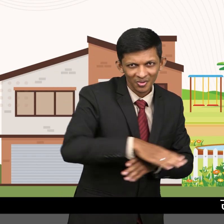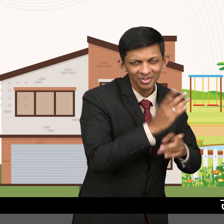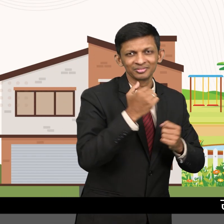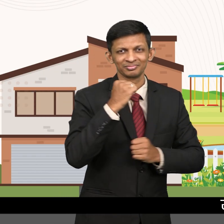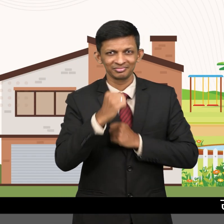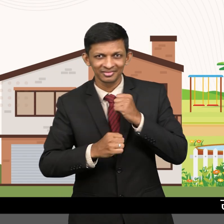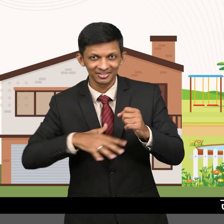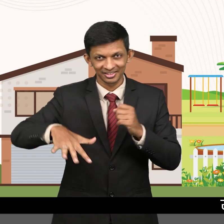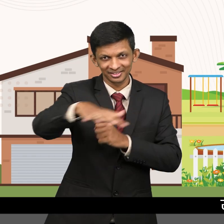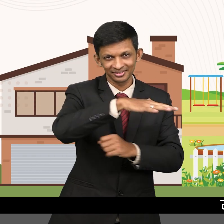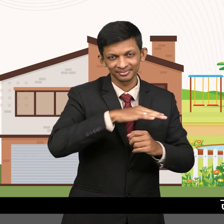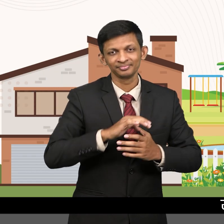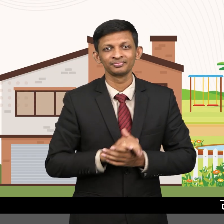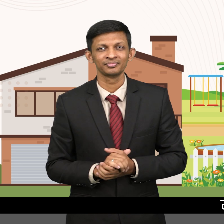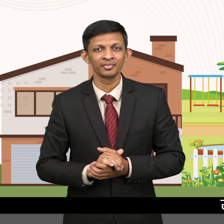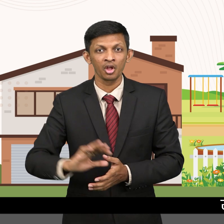सार्वजनिक उद्यान,